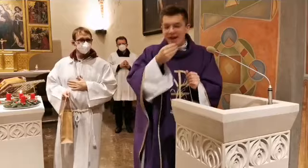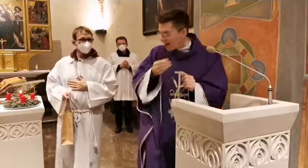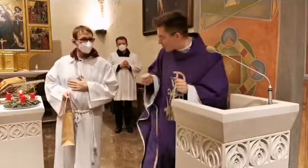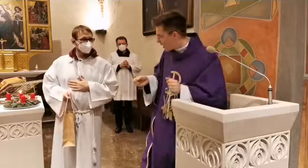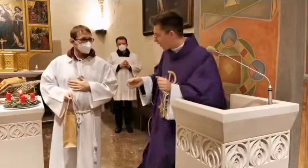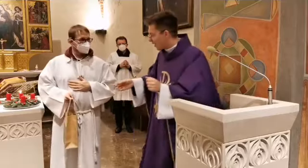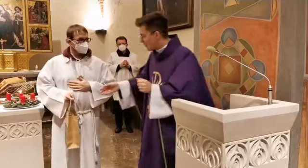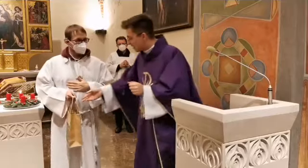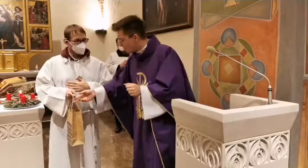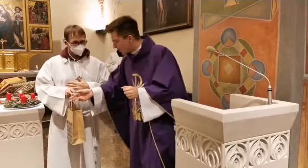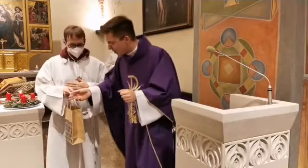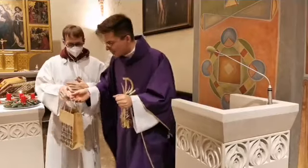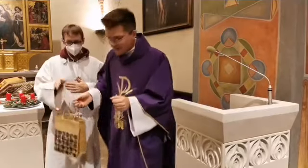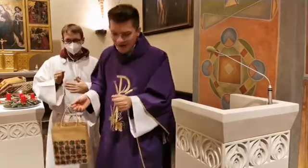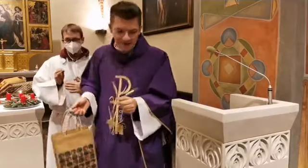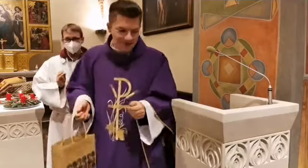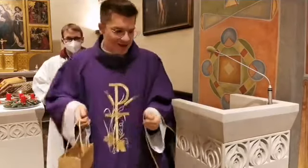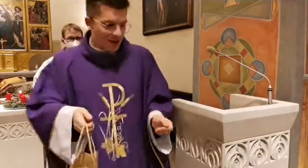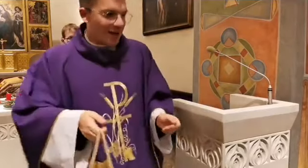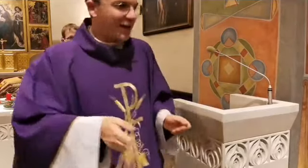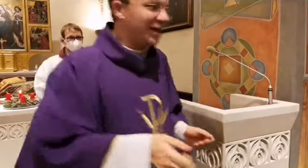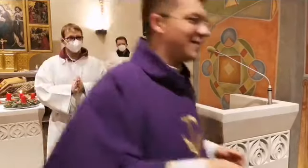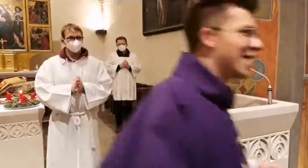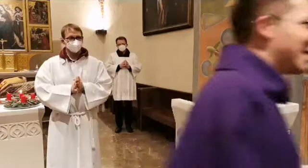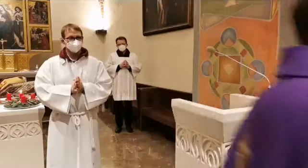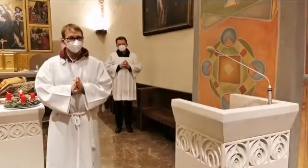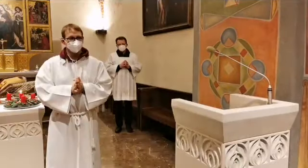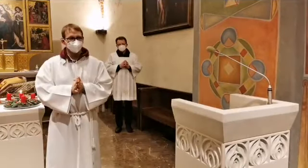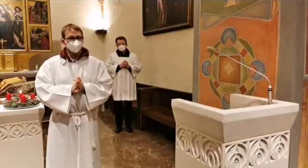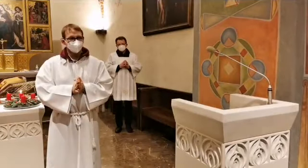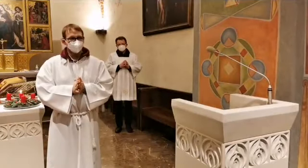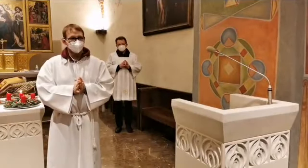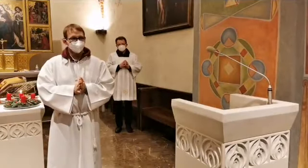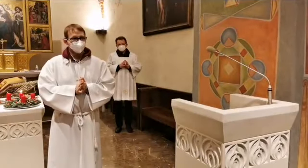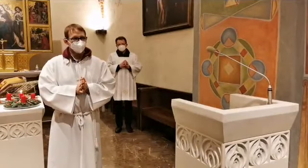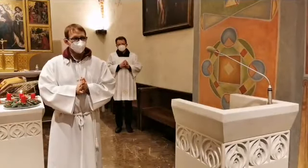wszystkiego najlepszego dla pani Basi z okazji jej imienia.